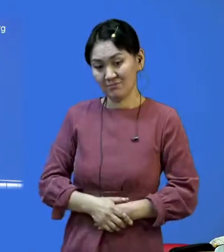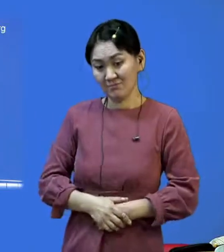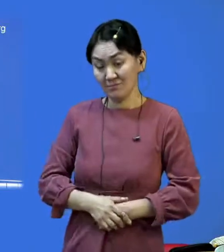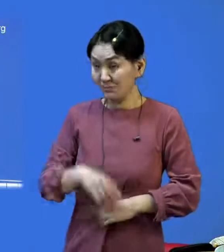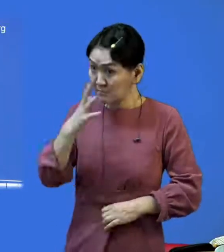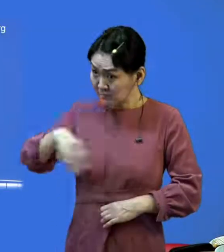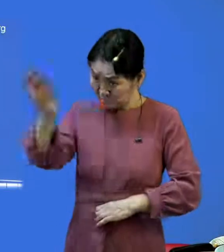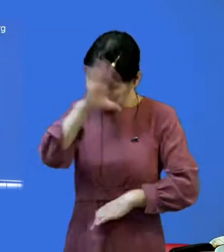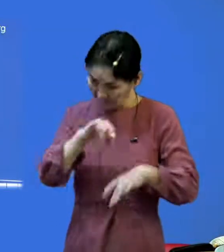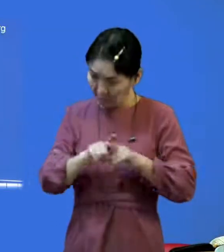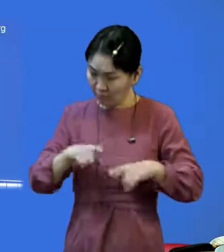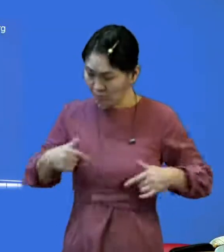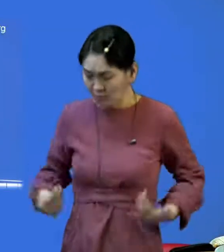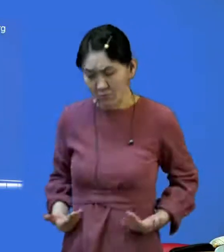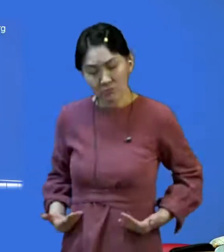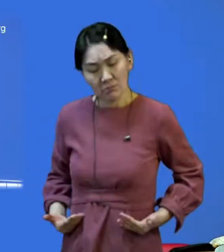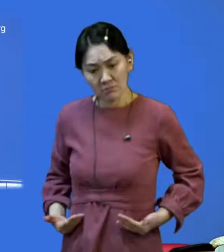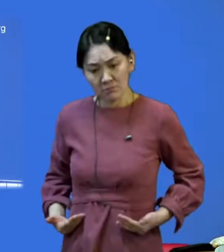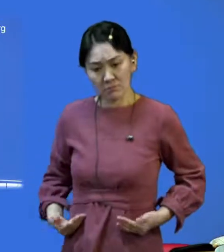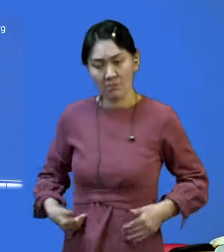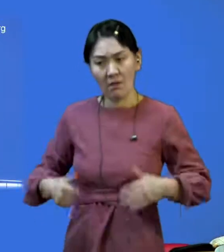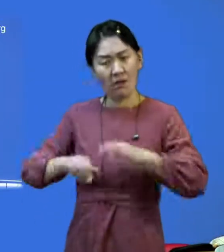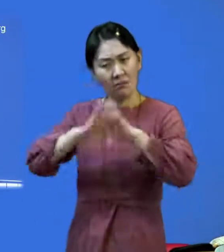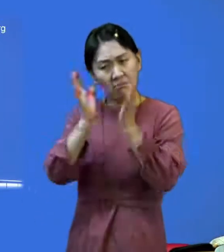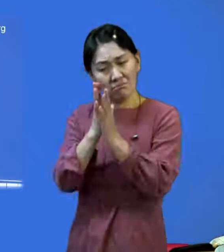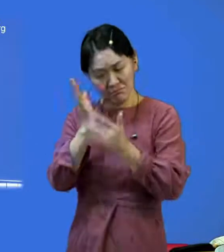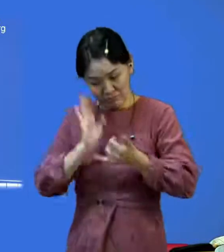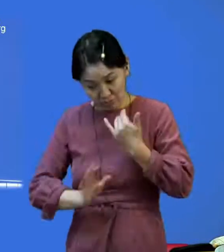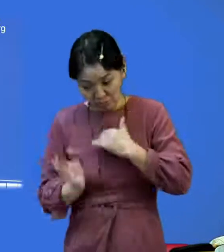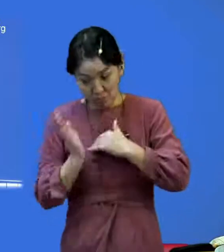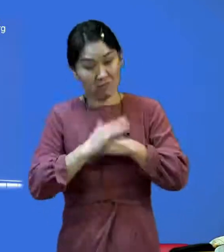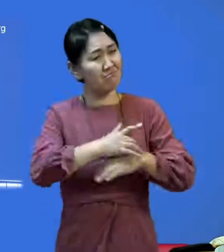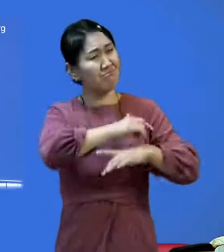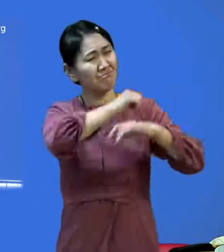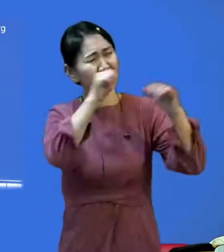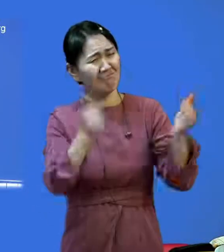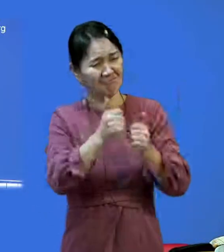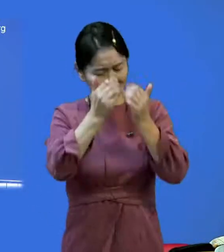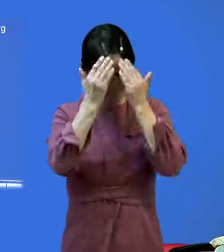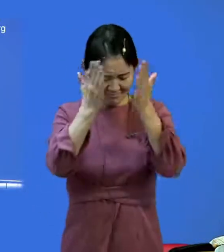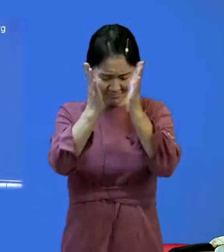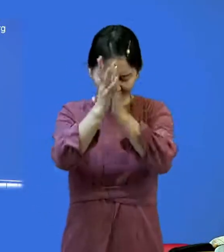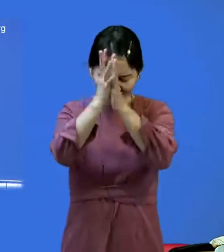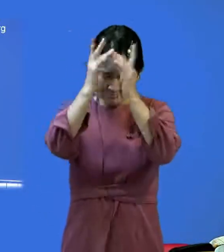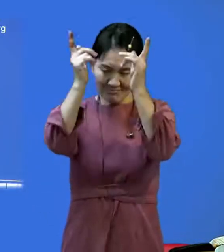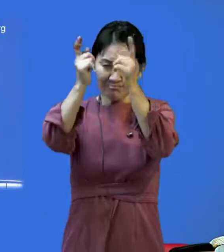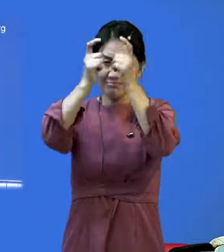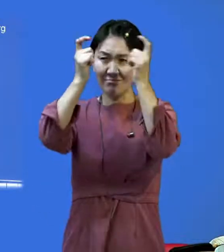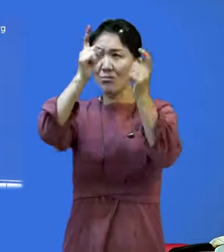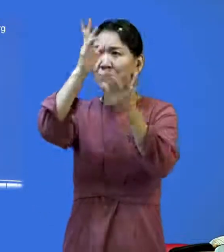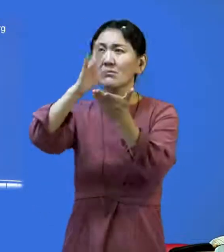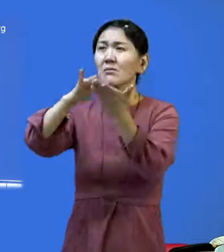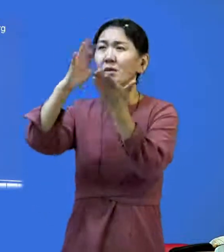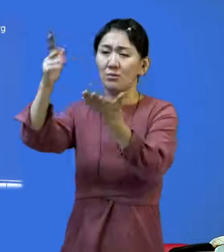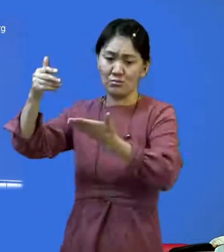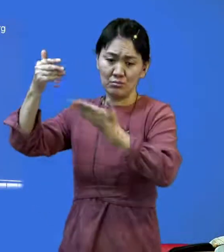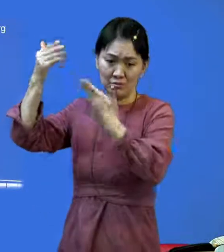Тэгэхээр бид өхөн өөрийнхөө амьдрал амийг төгсгөх үед талархаж байна. Халелуя гэл бурхан дал дээрийг өргөөд